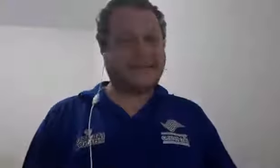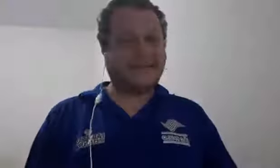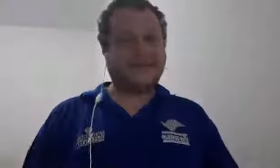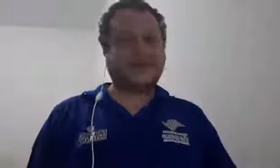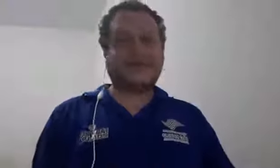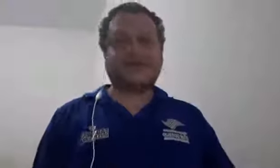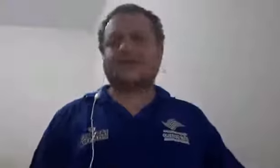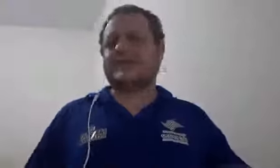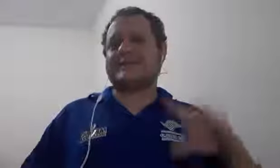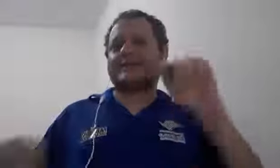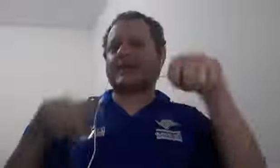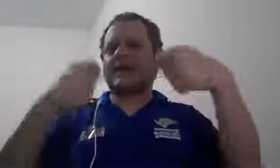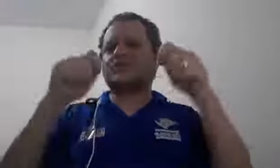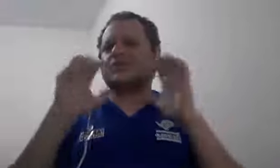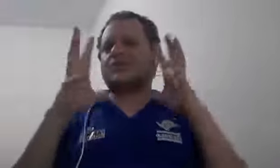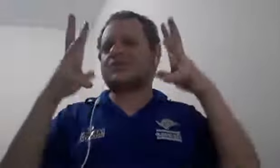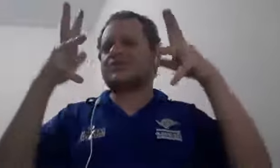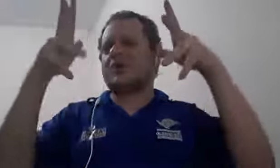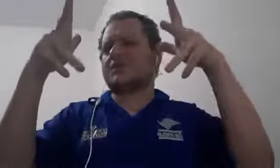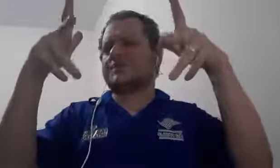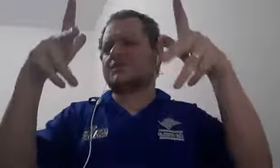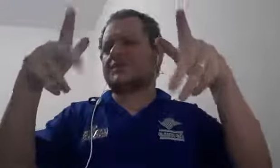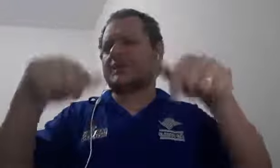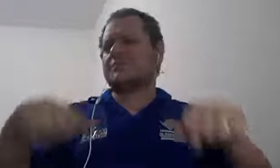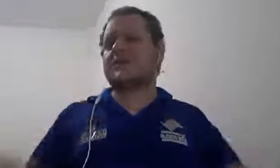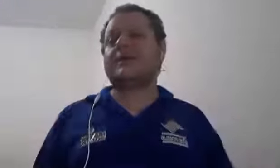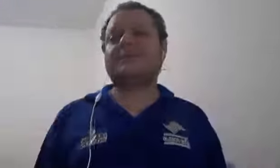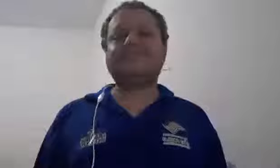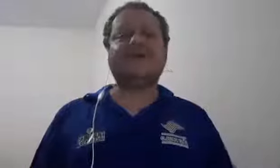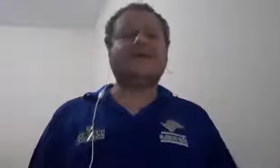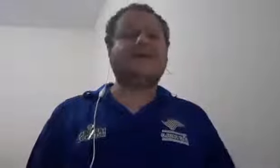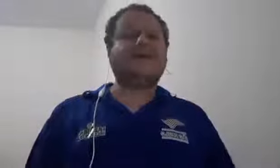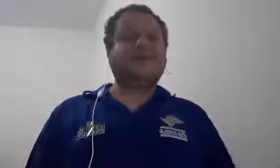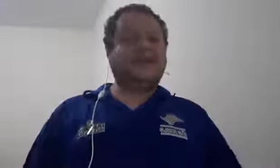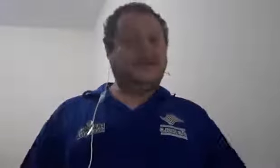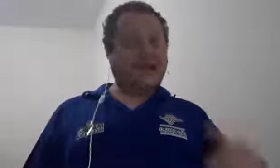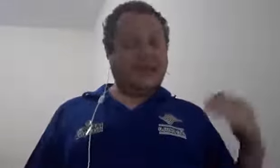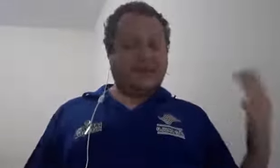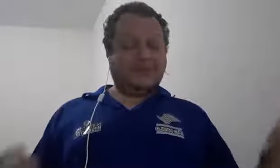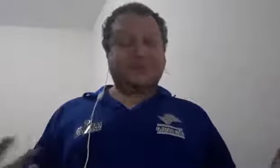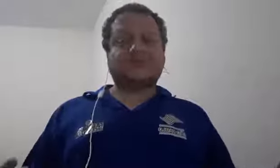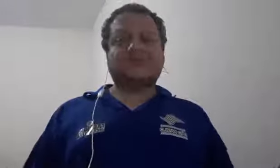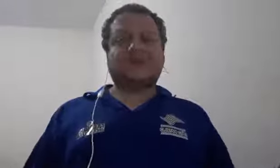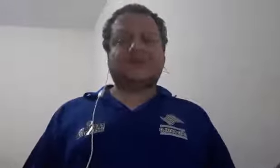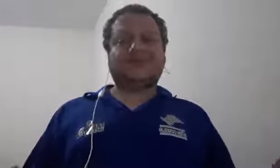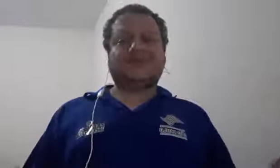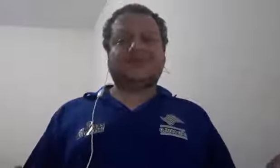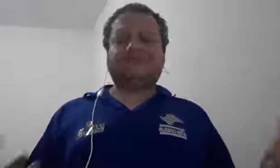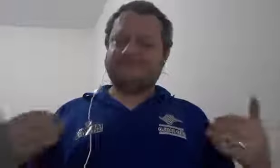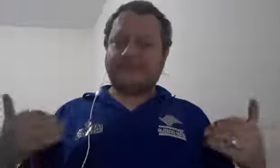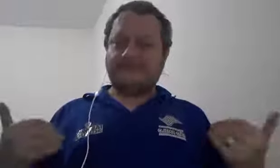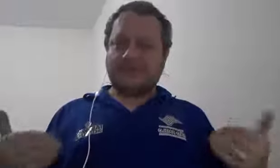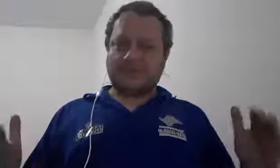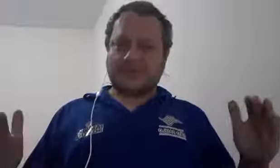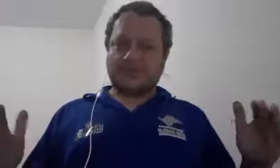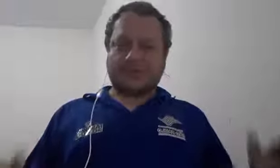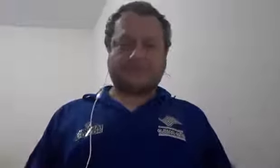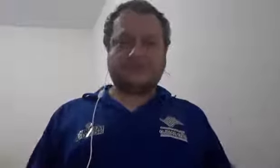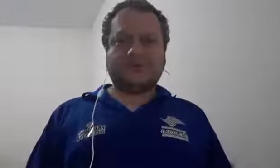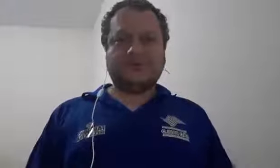Certo, gente? Então, esses sinais todos nós estudamos aí. E aí, lá para o próximo semestre, então, vamos continuar aprofundando